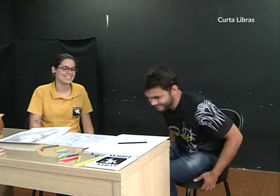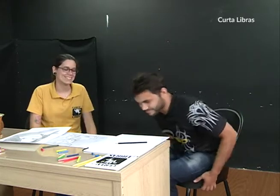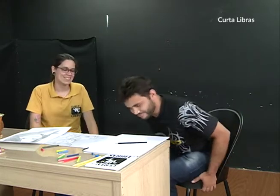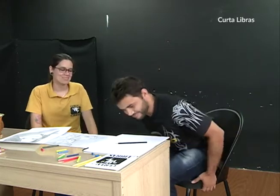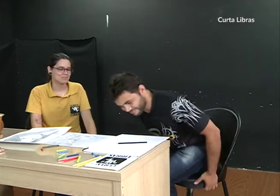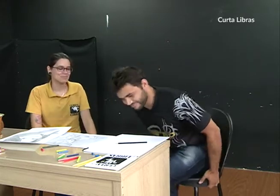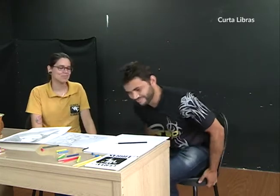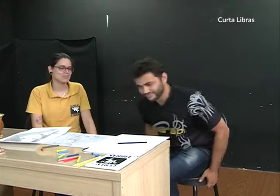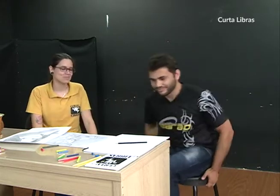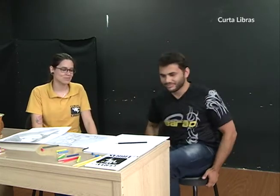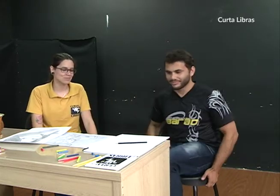Consigo sim.